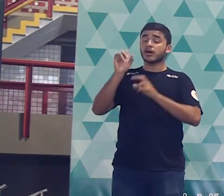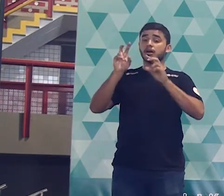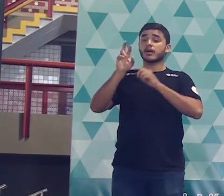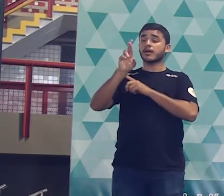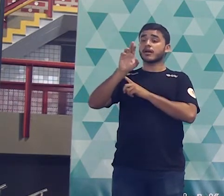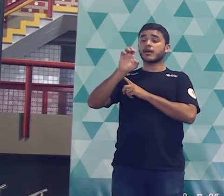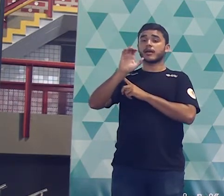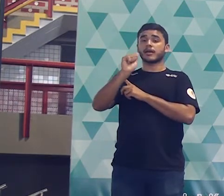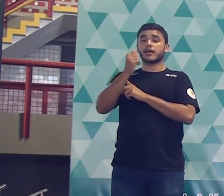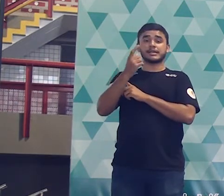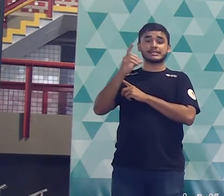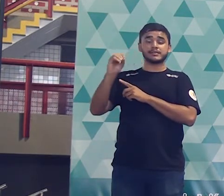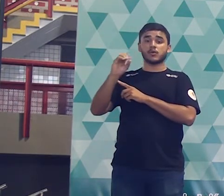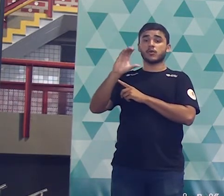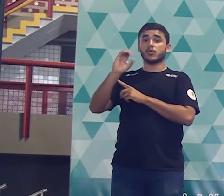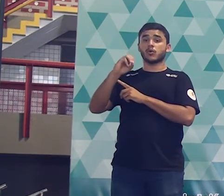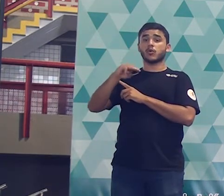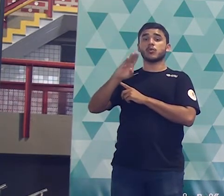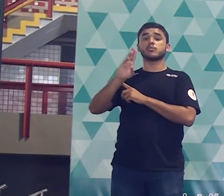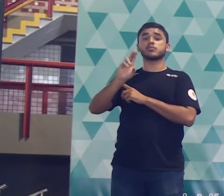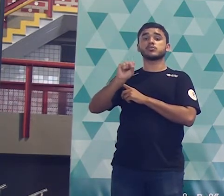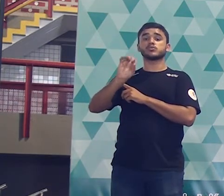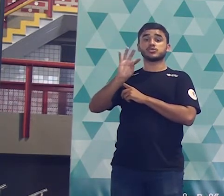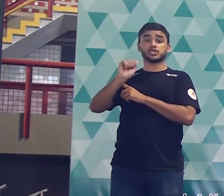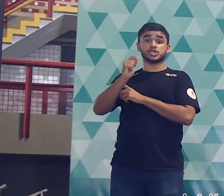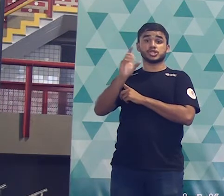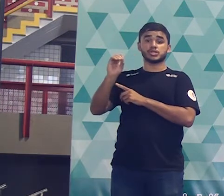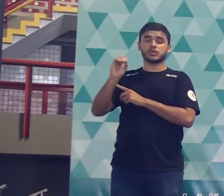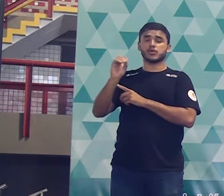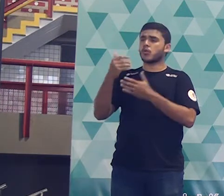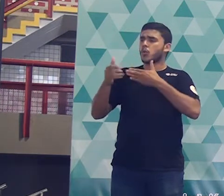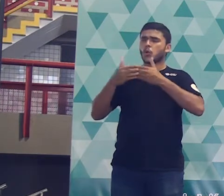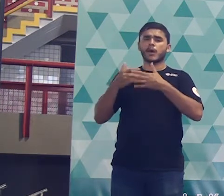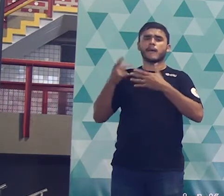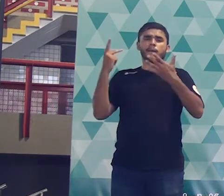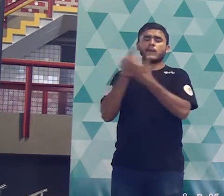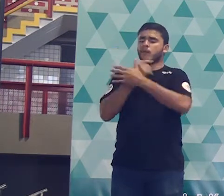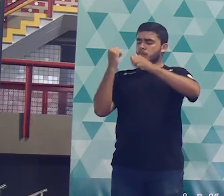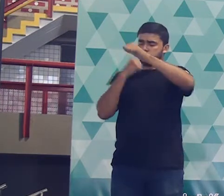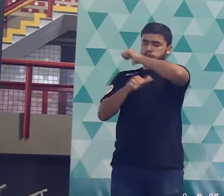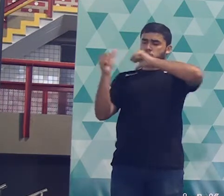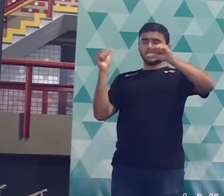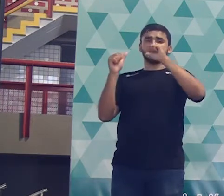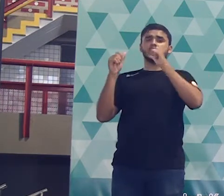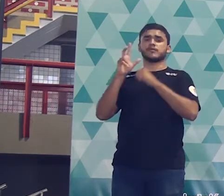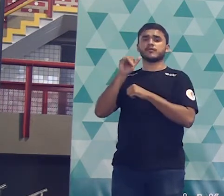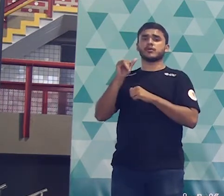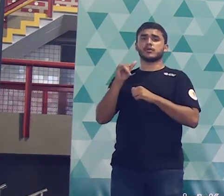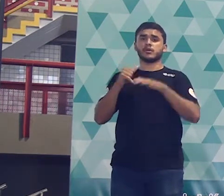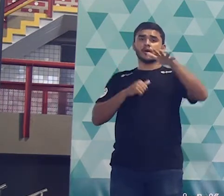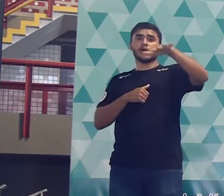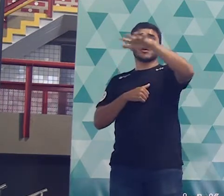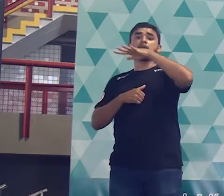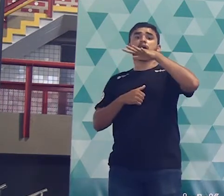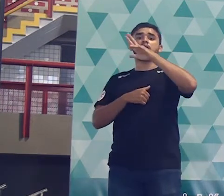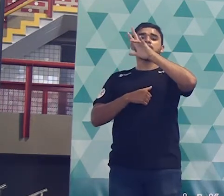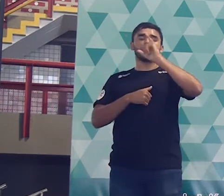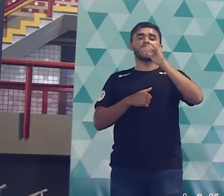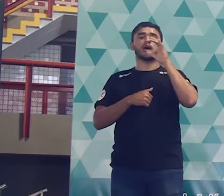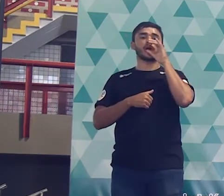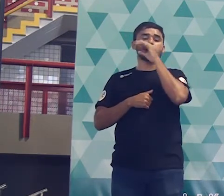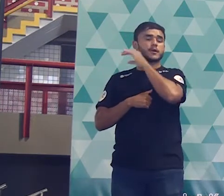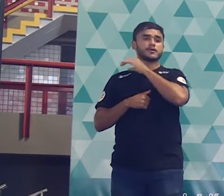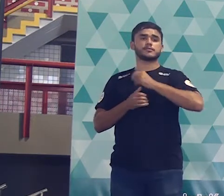tipo exotérmica. Então, toda e qualquer combustão que venha acontecer, o ambiente vai ficar mais quente do que o